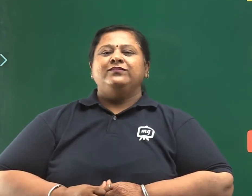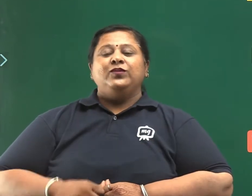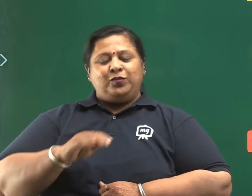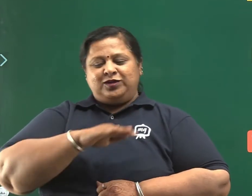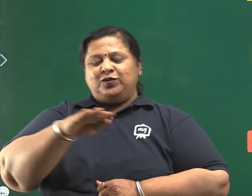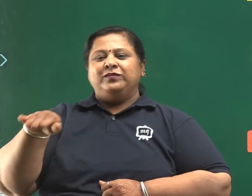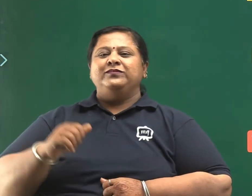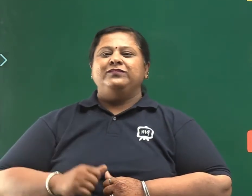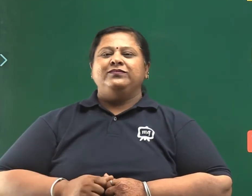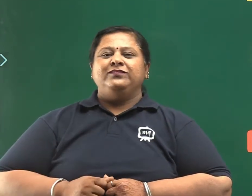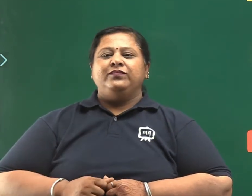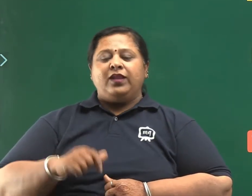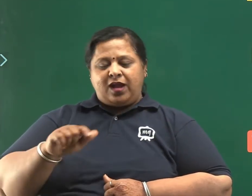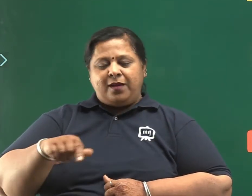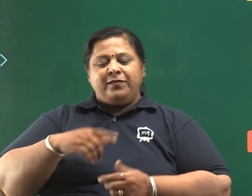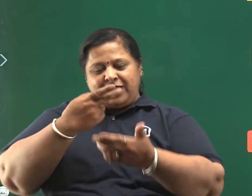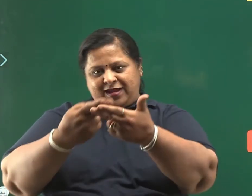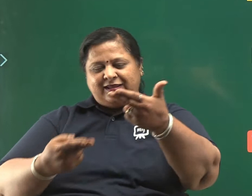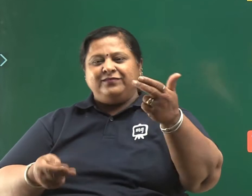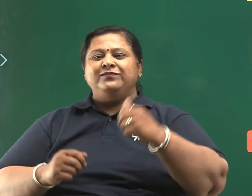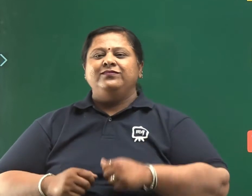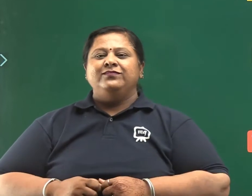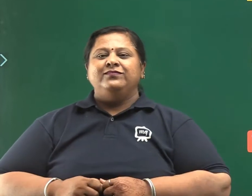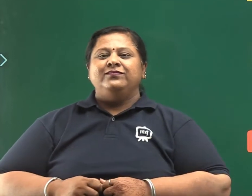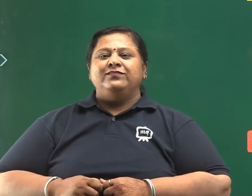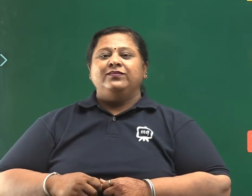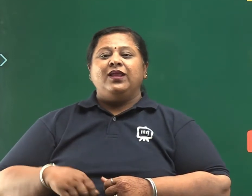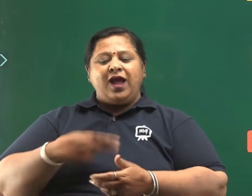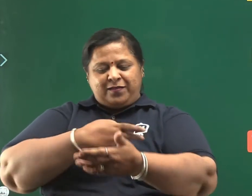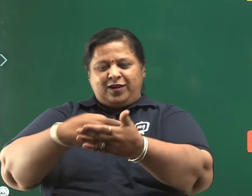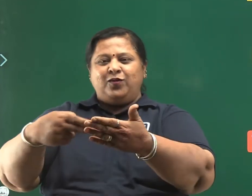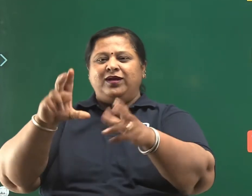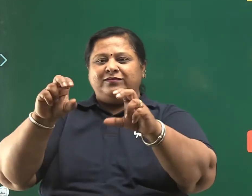तो बच्चों, हम कहानी अकबरी लोटा